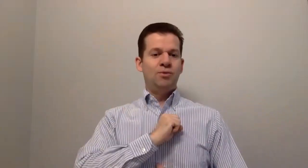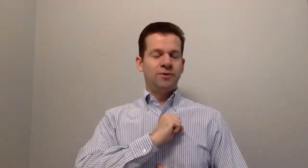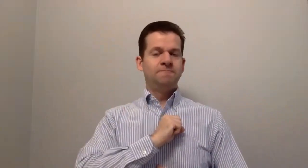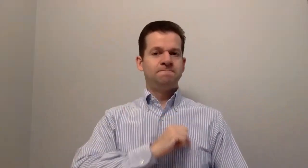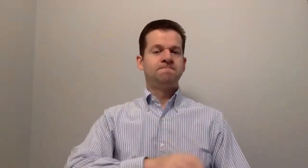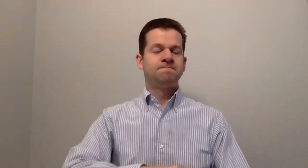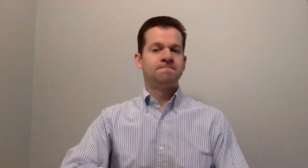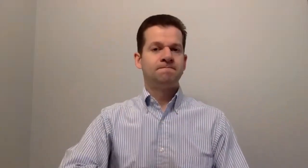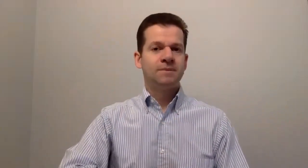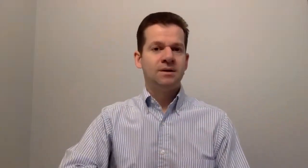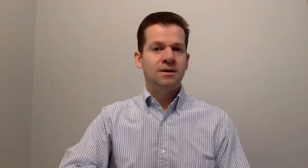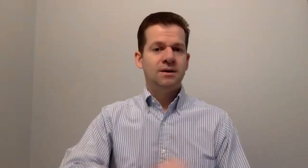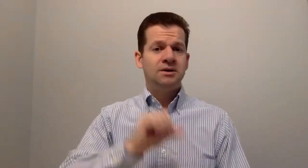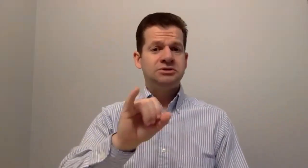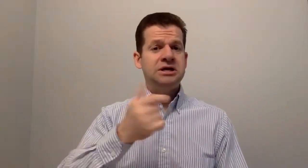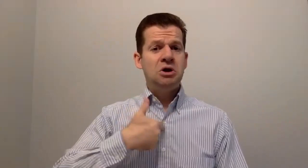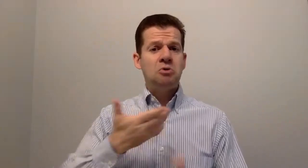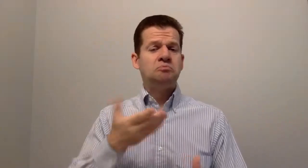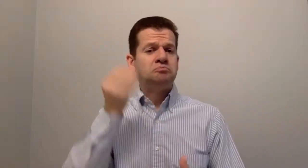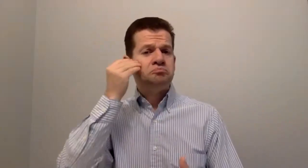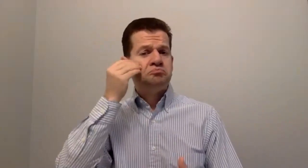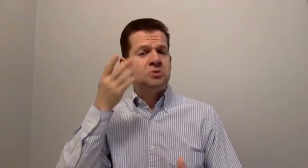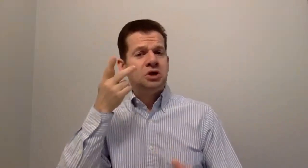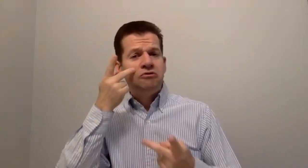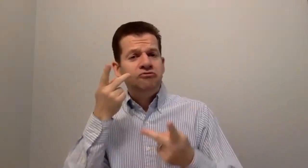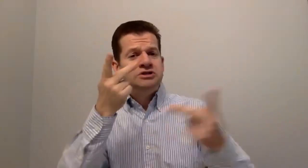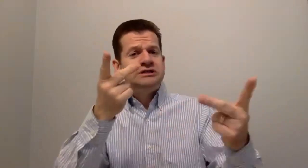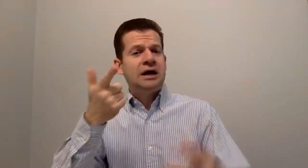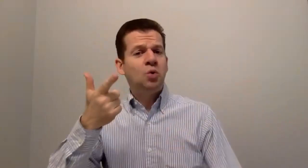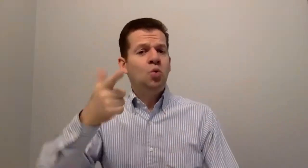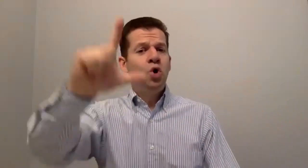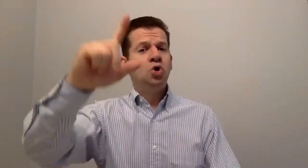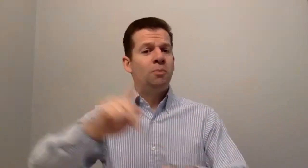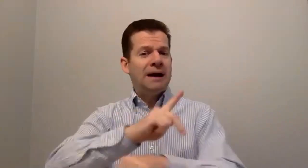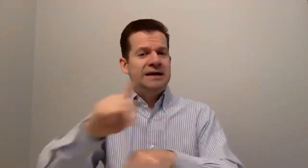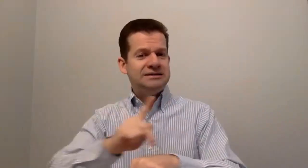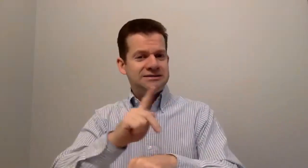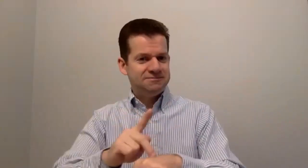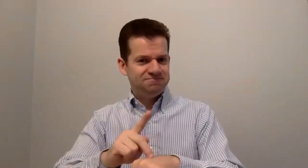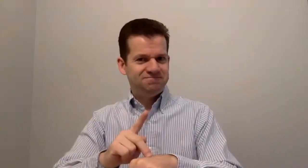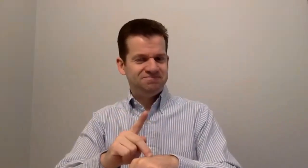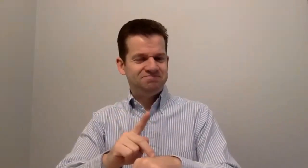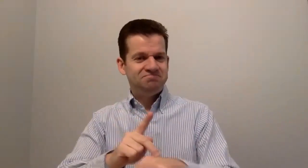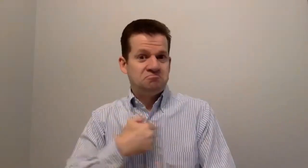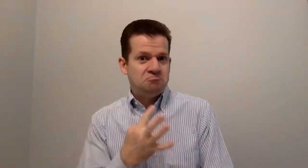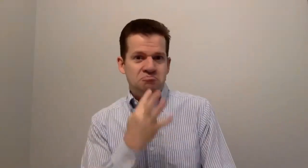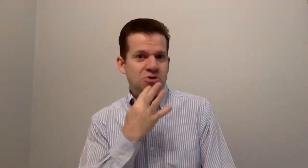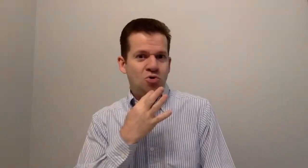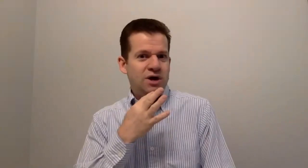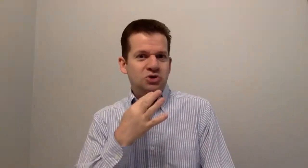amor. Então, se eu visitar um outro país, não